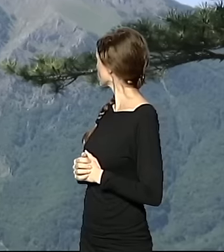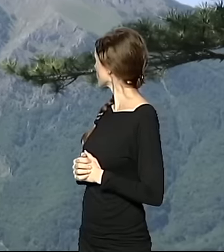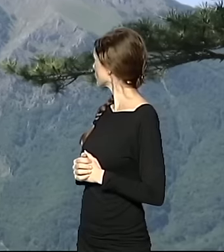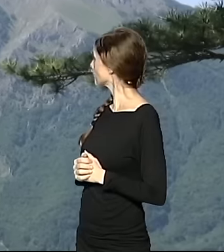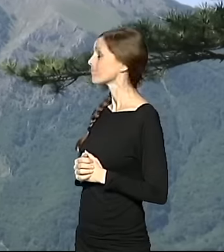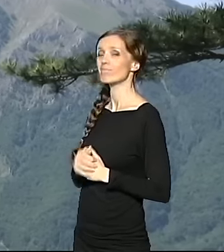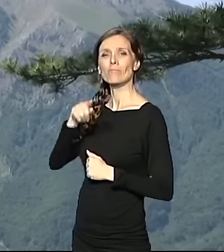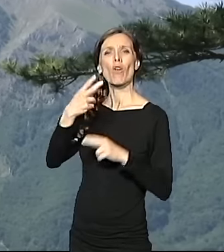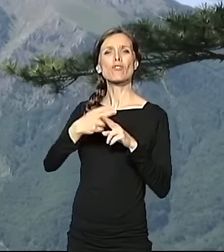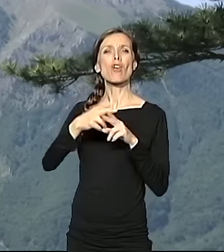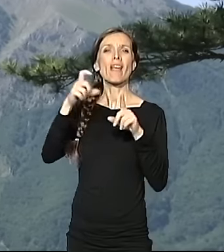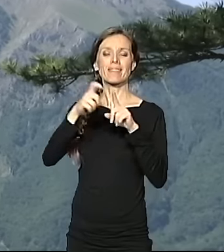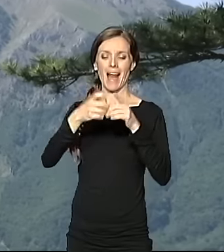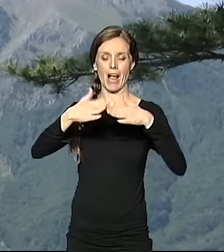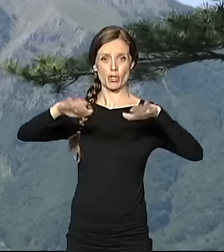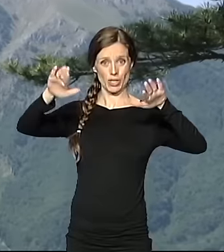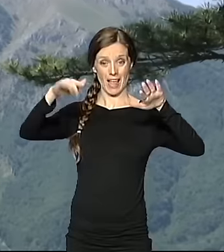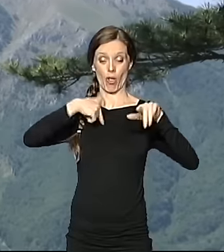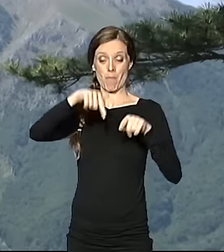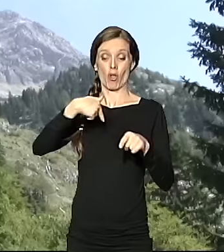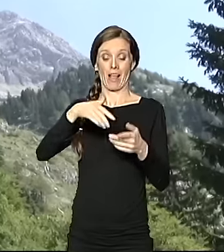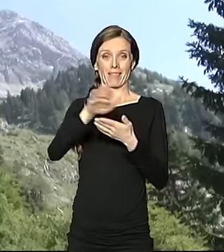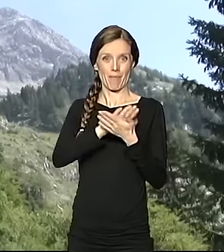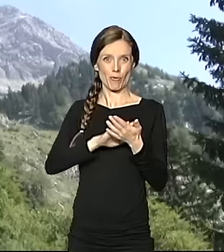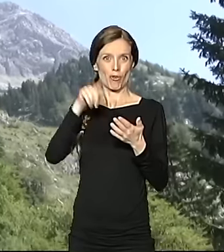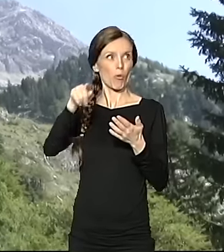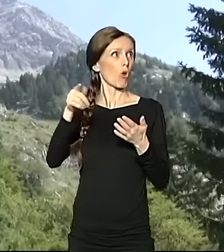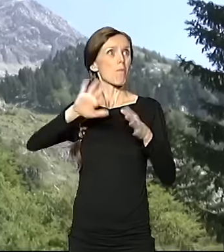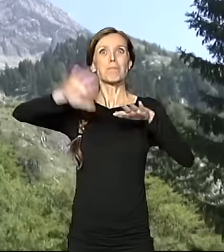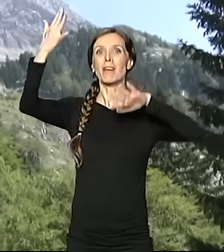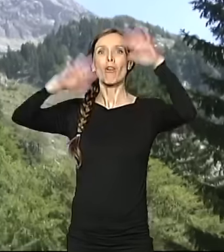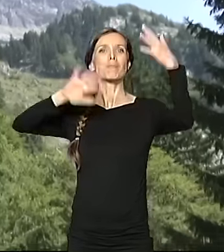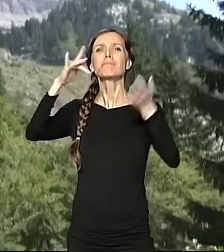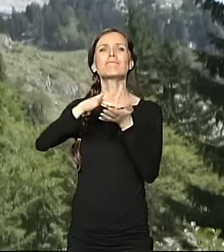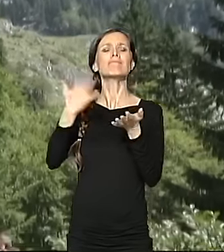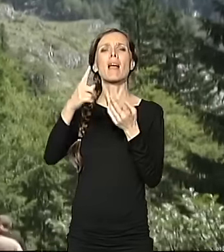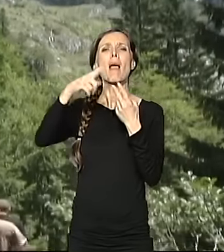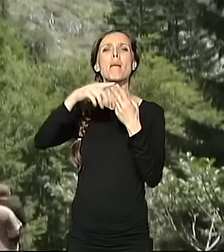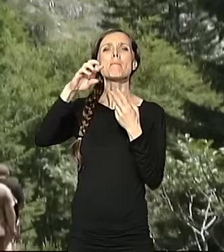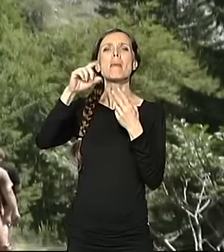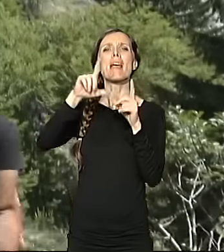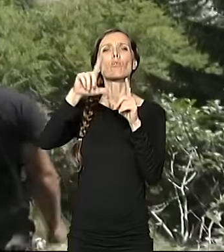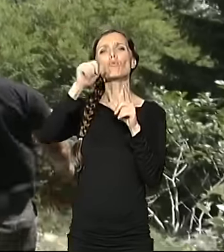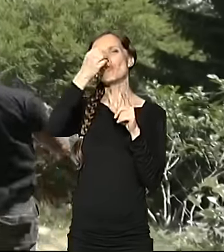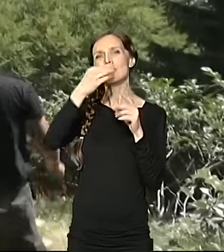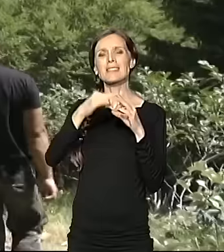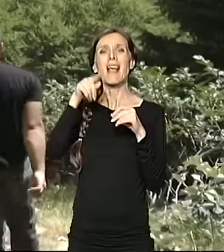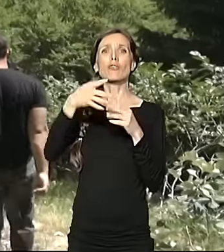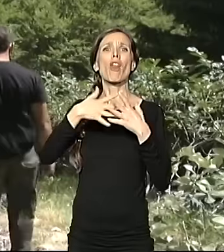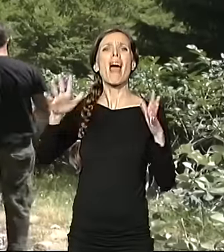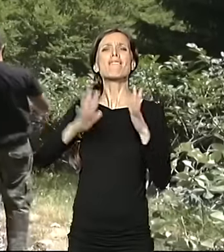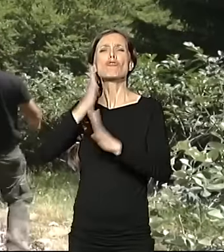Ovo je Dragaš sedlo i naša polazna stanica koja se ugnezila među brdima, u srcu Peručice, najveće prašume u Evropi.